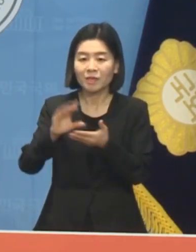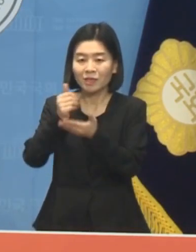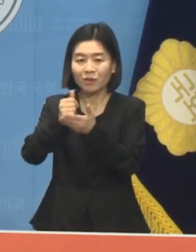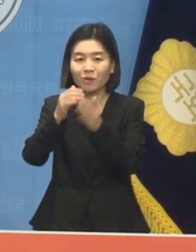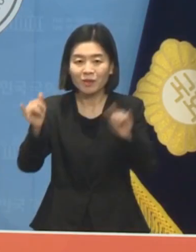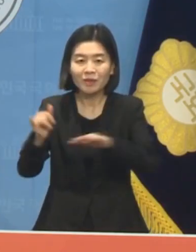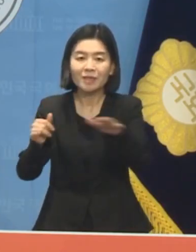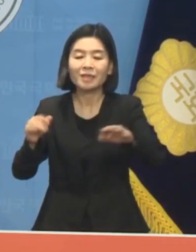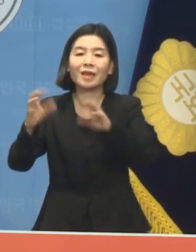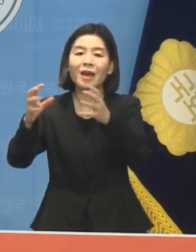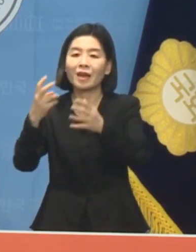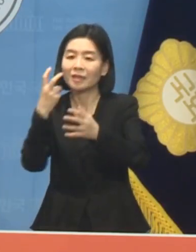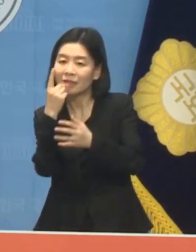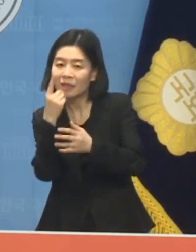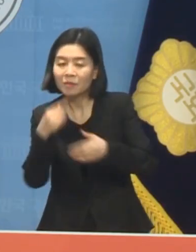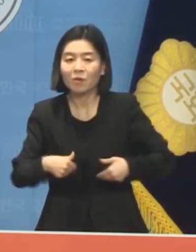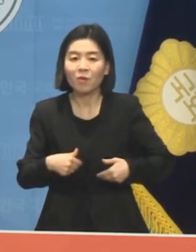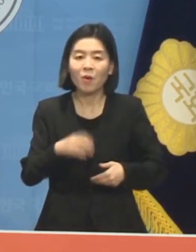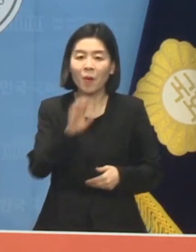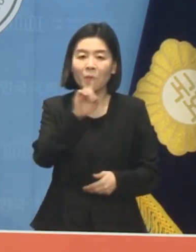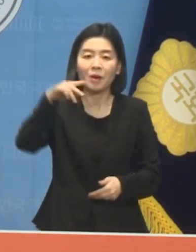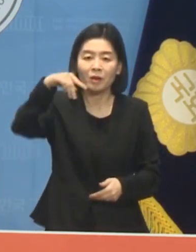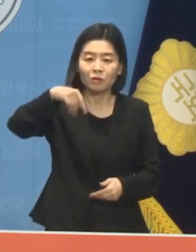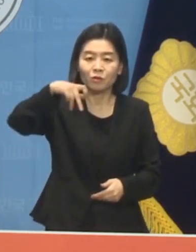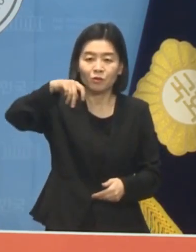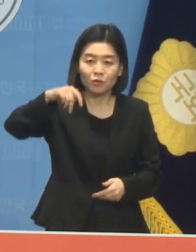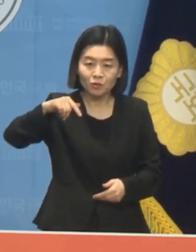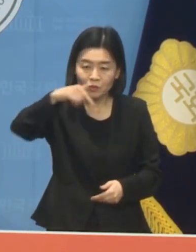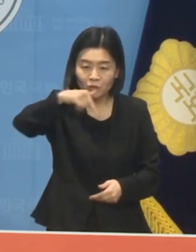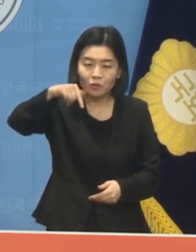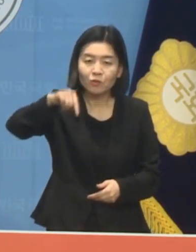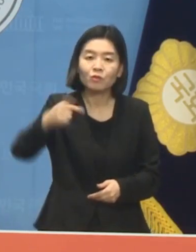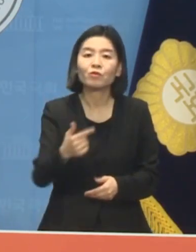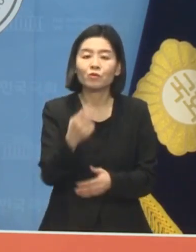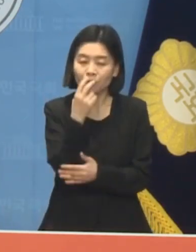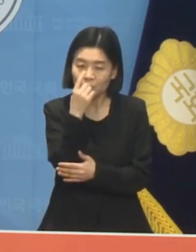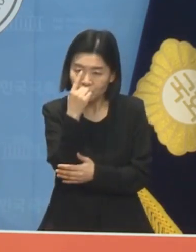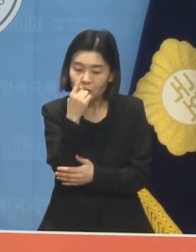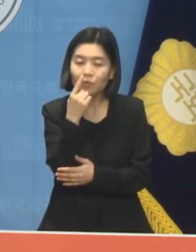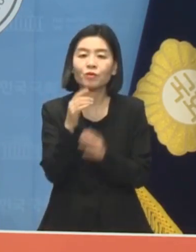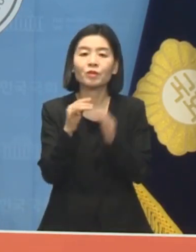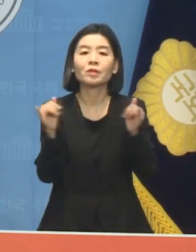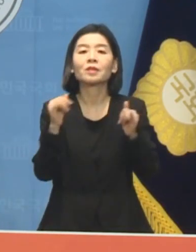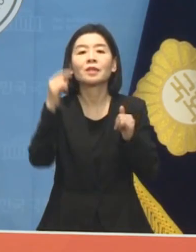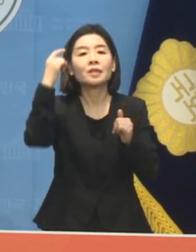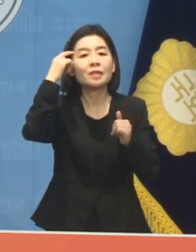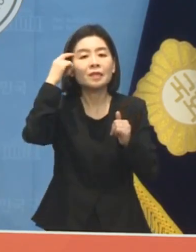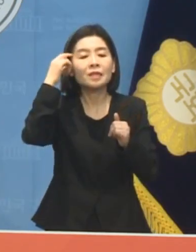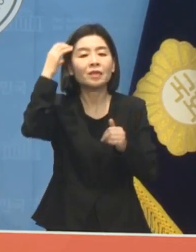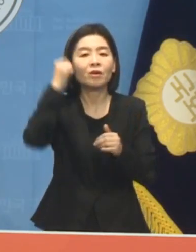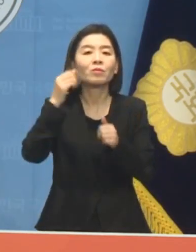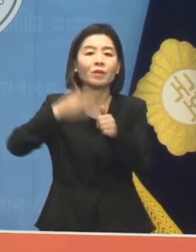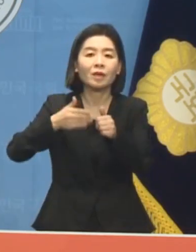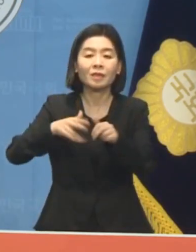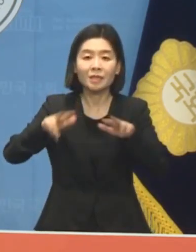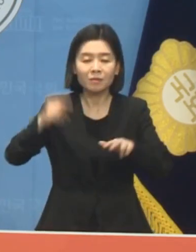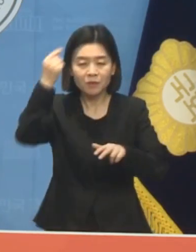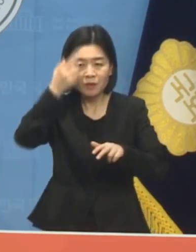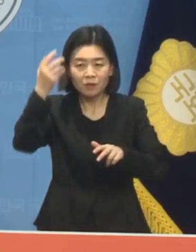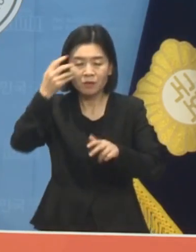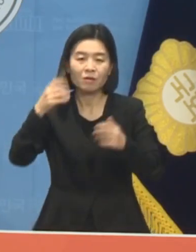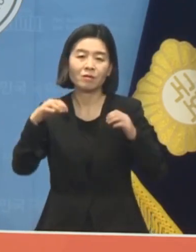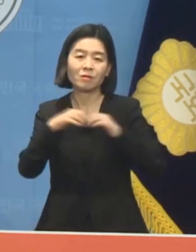말씀합니다. 파수꾼이라고 말씀한 것을 기억해야 합니다. 지금은 영적인 전쟁